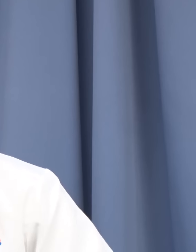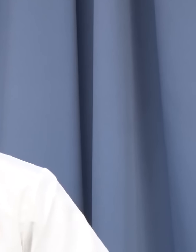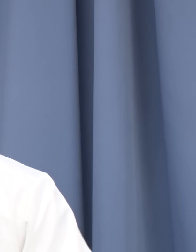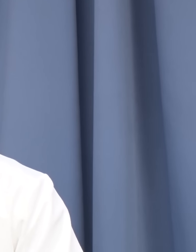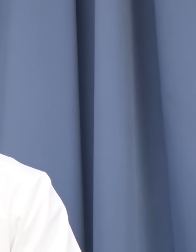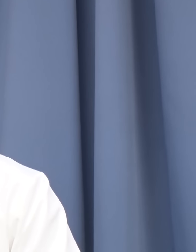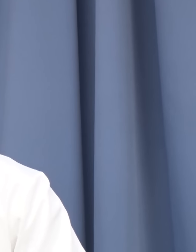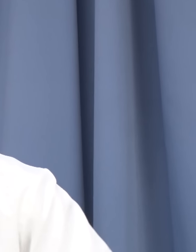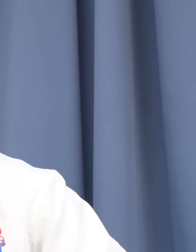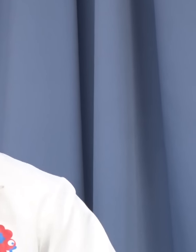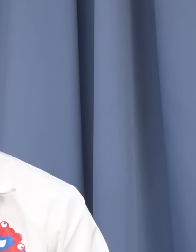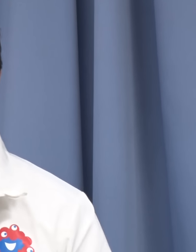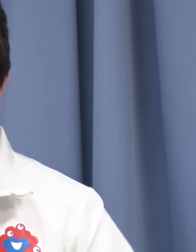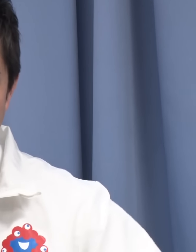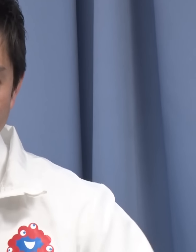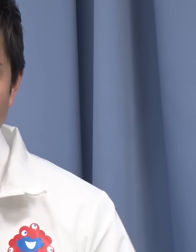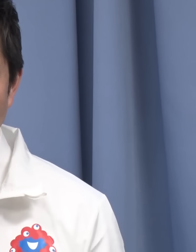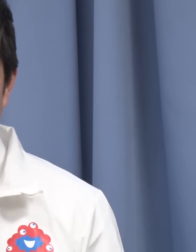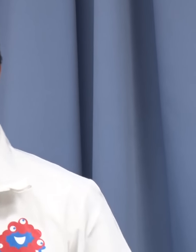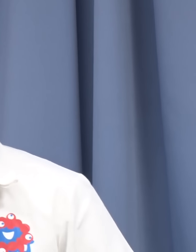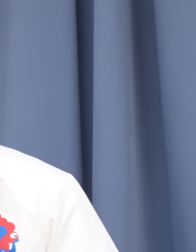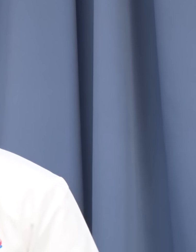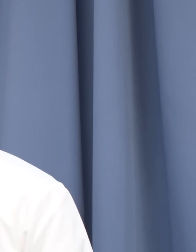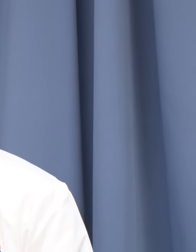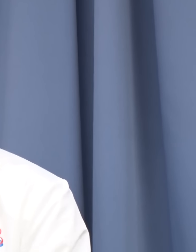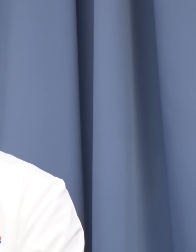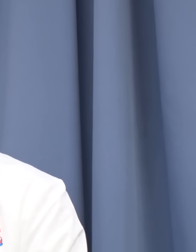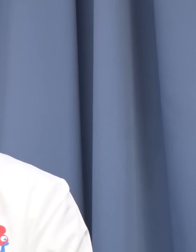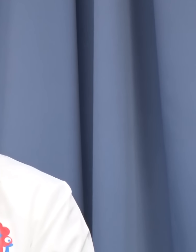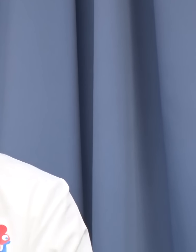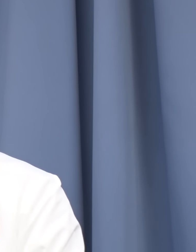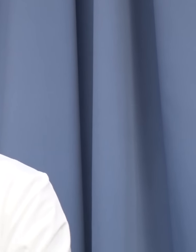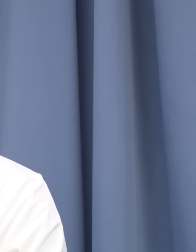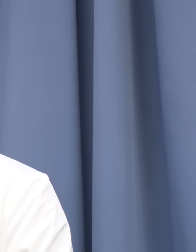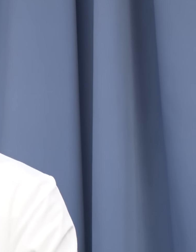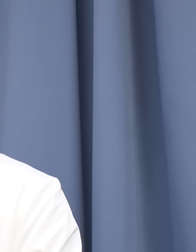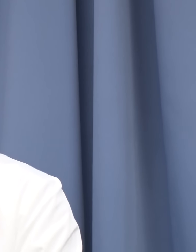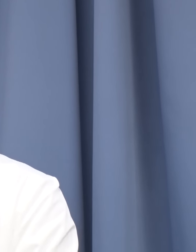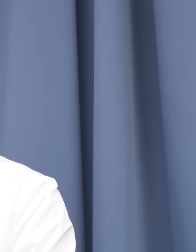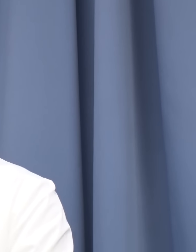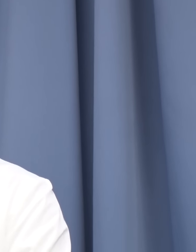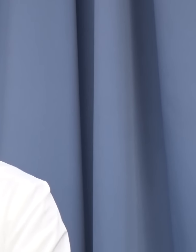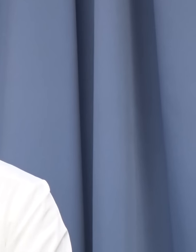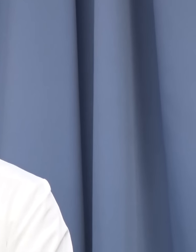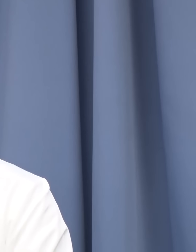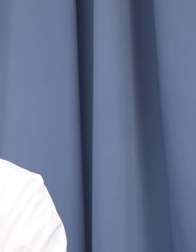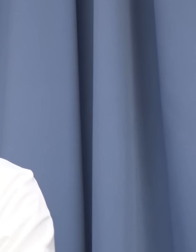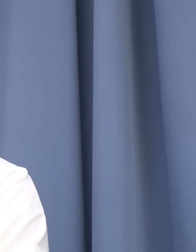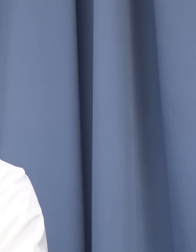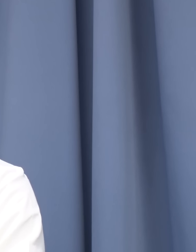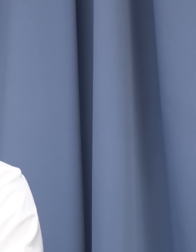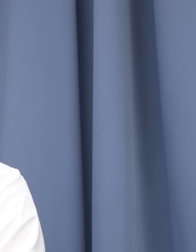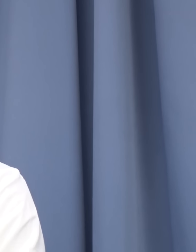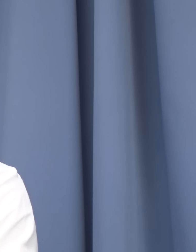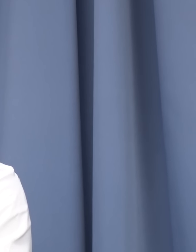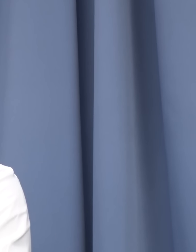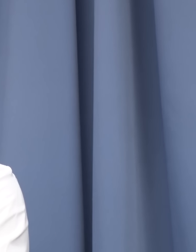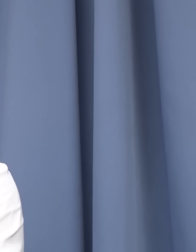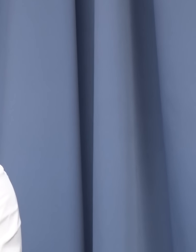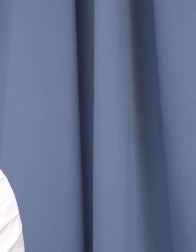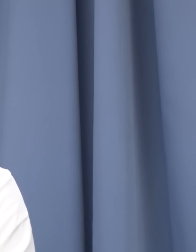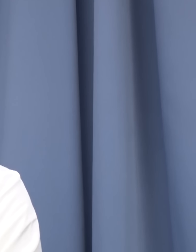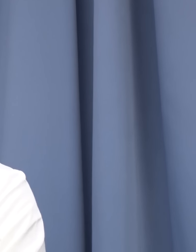と、結果だと僕は思ってますから、党勢拡大を目的にするよりも約束したことを実行して町を変えていく、ここが非常に重要だし、次世代に投資する、それを